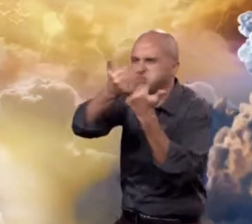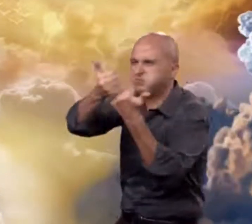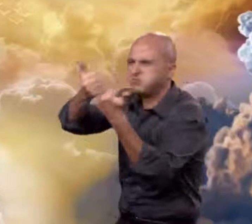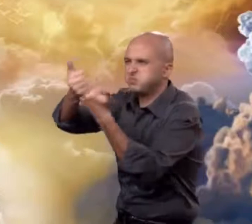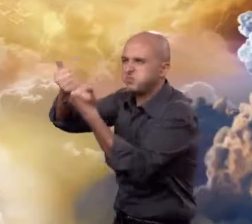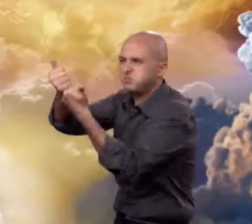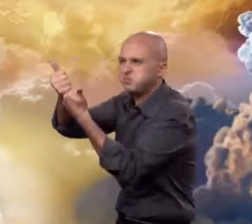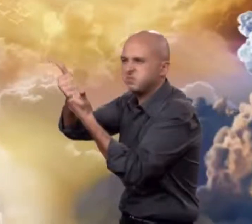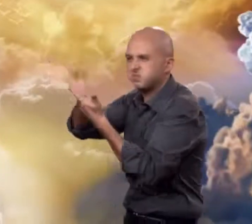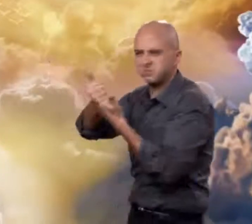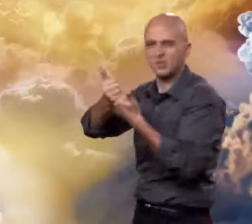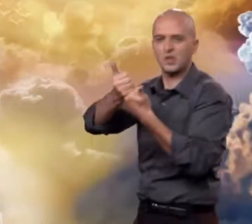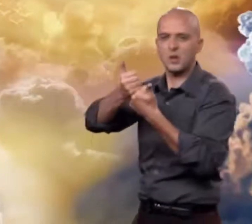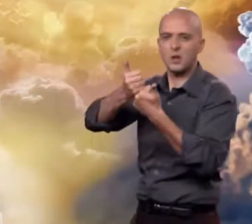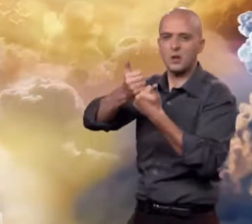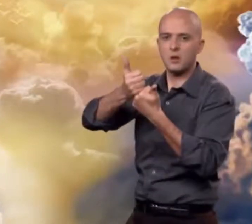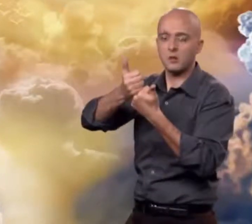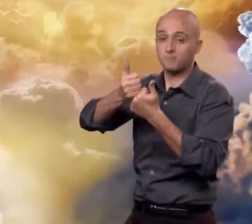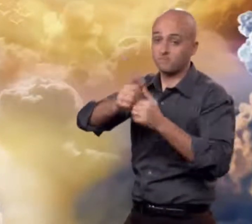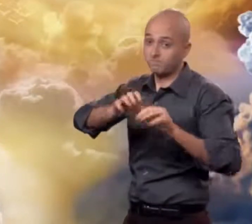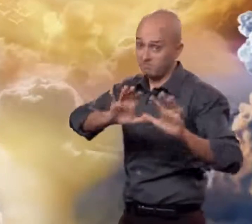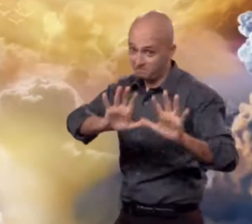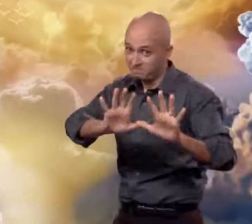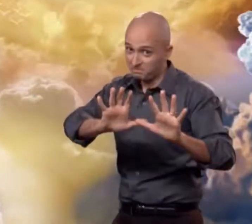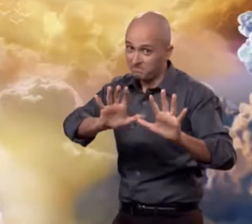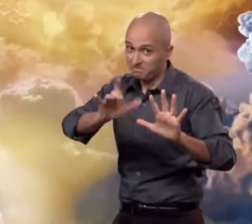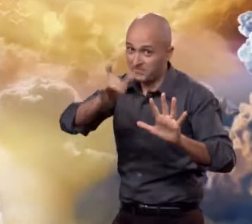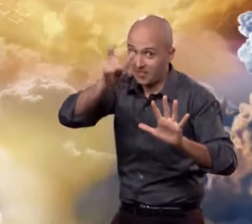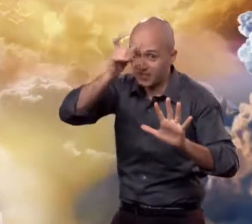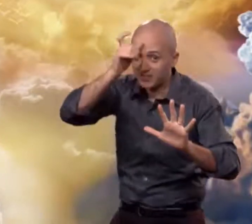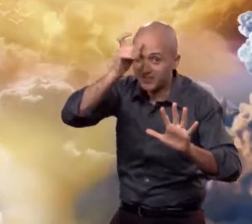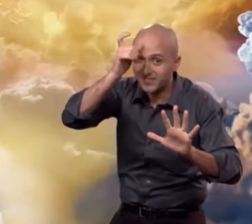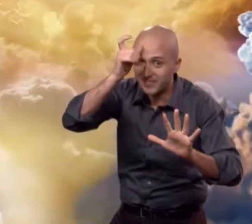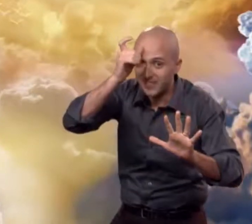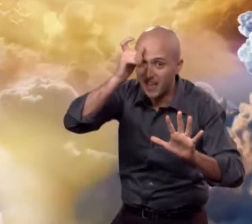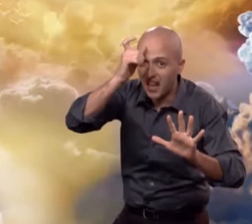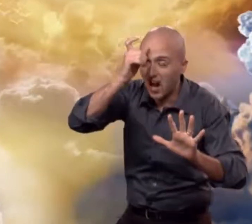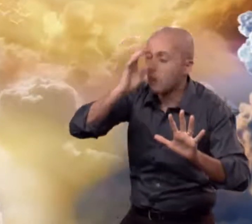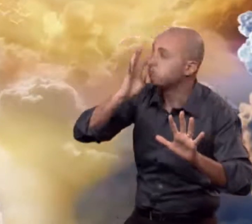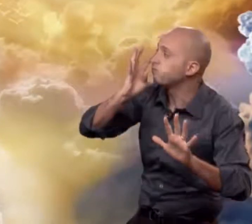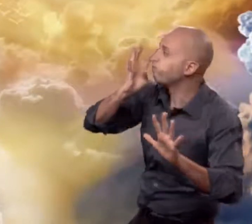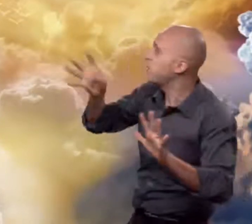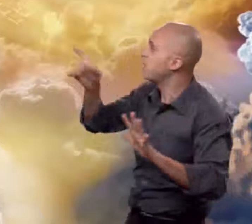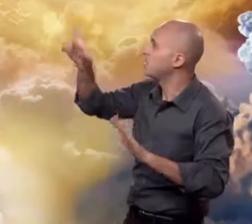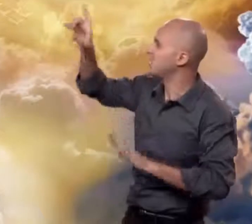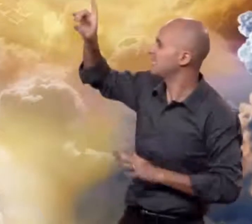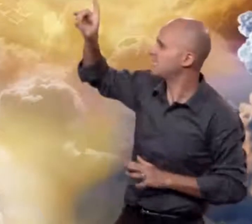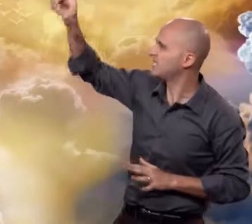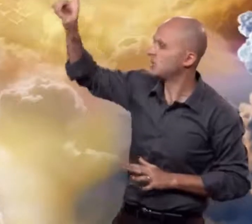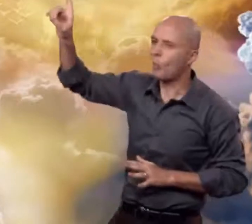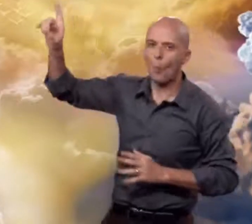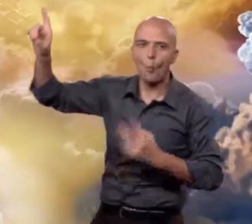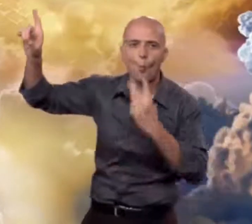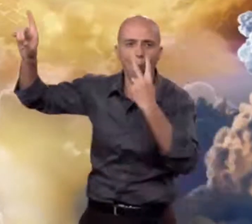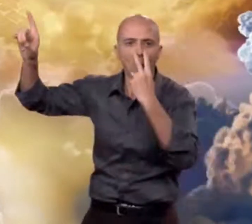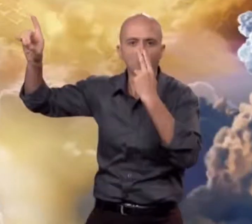motivo para o pecado. Quando o juiz de toda a terra perguntar a Satanás: "Por que você se rebelou contra